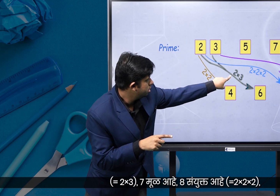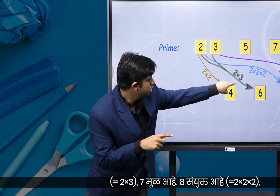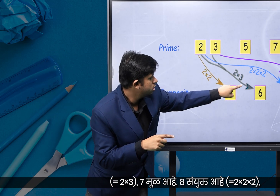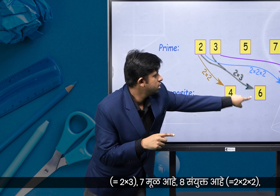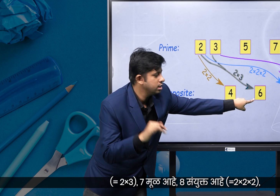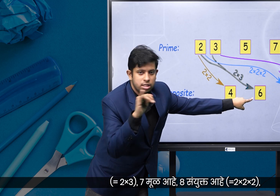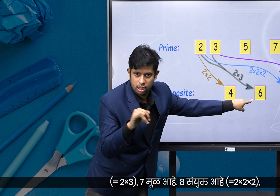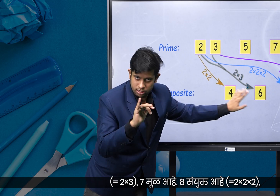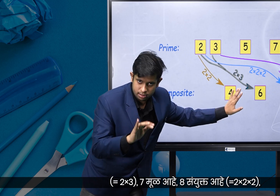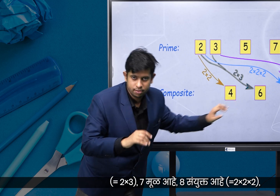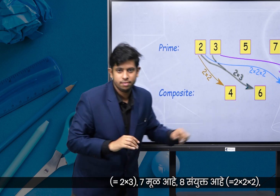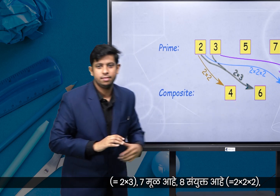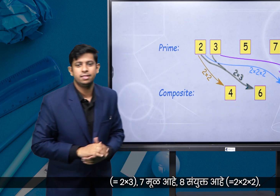बरोबर 2 गुणिले 2 गुणिले 2.